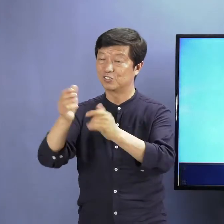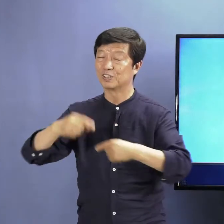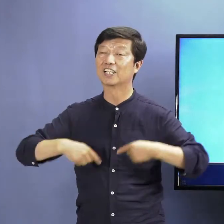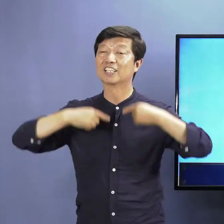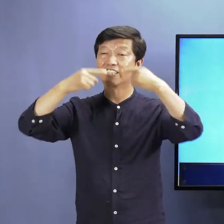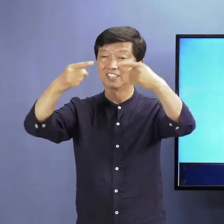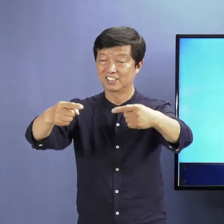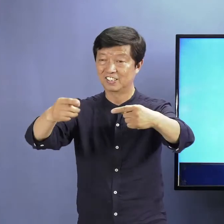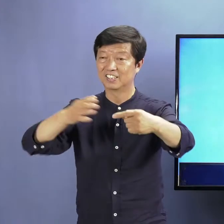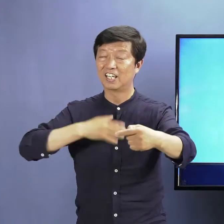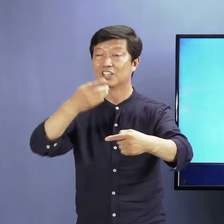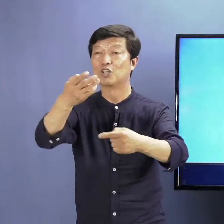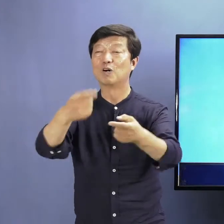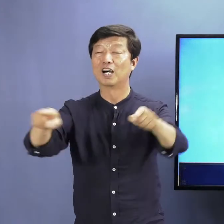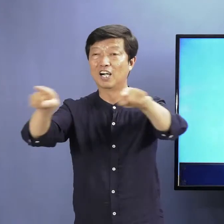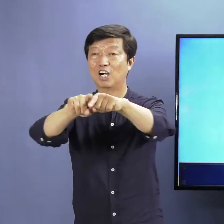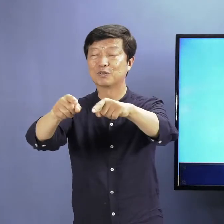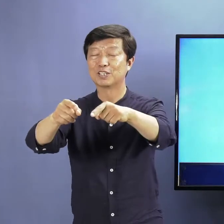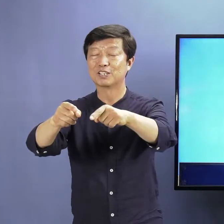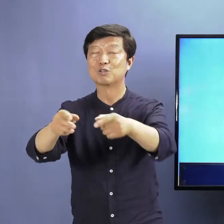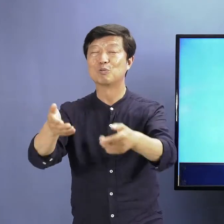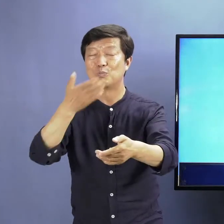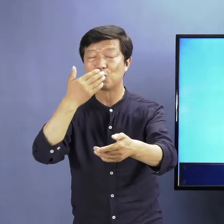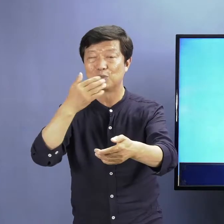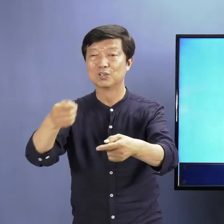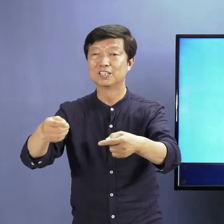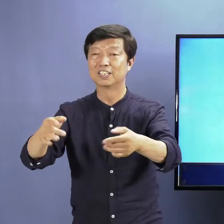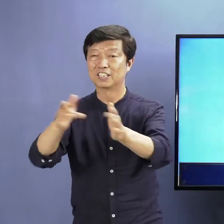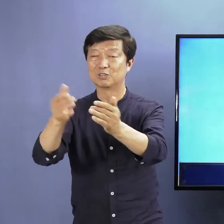나는 너와 더불어, 너는 나와 더불어 먹으리라.